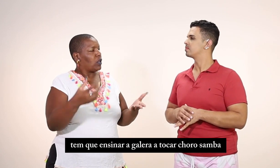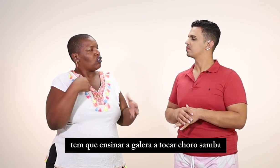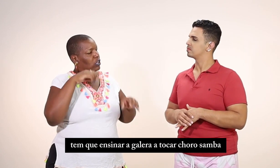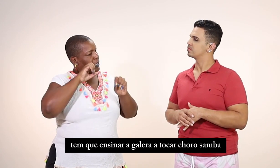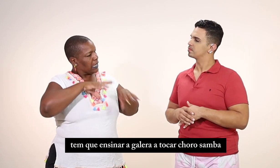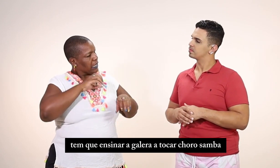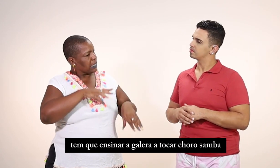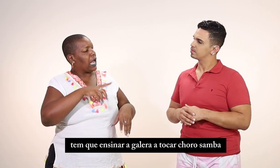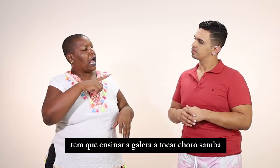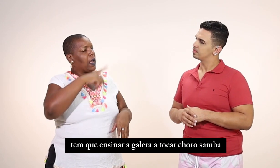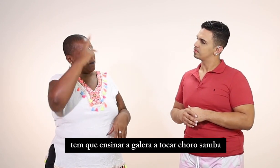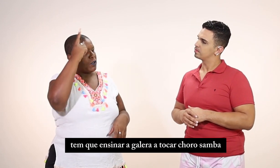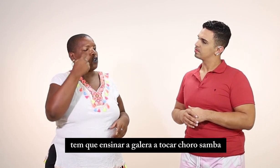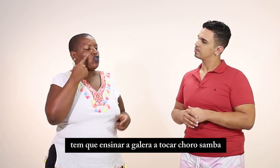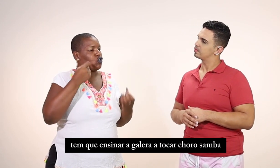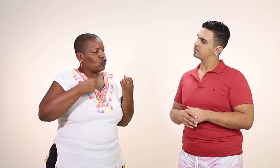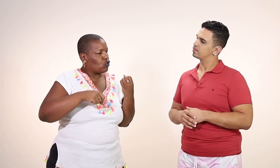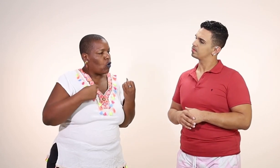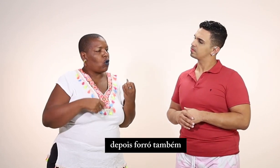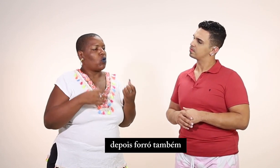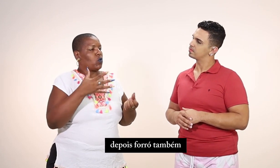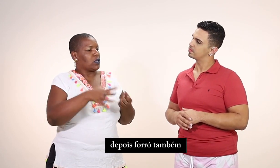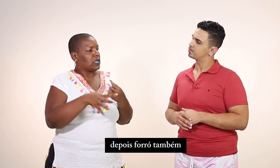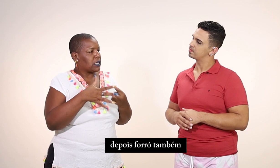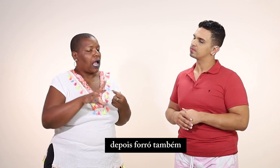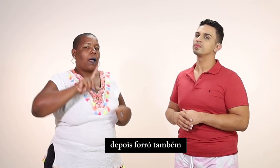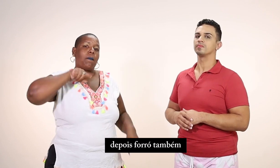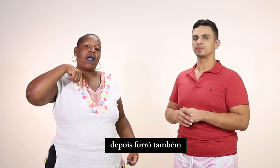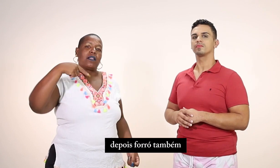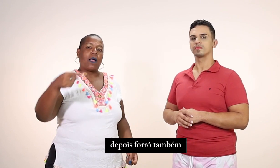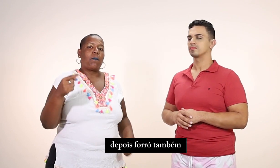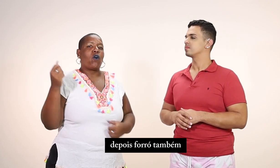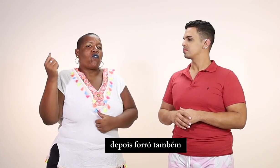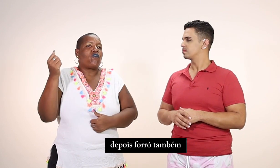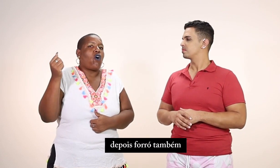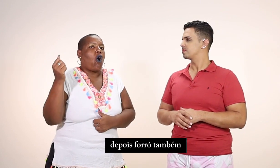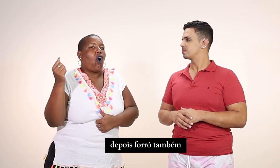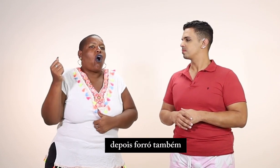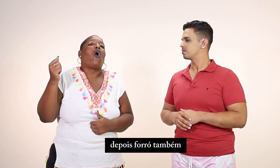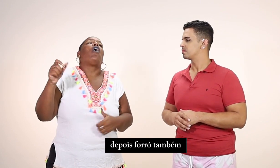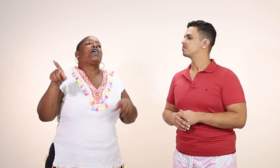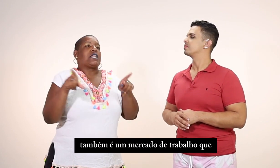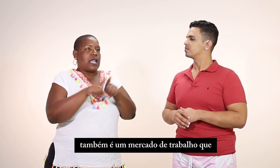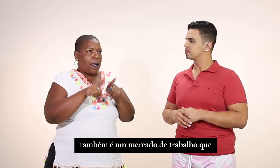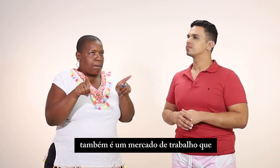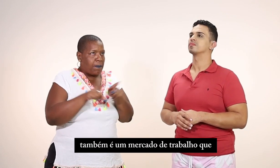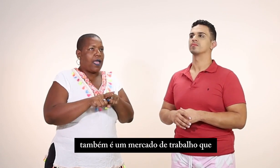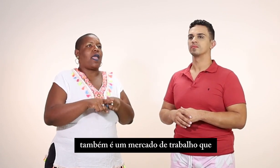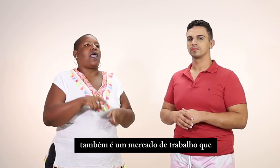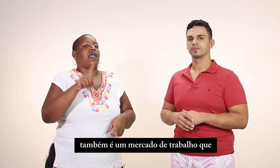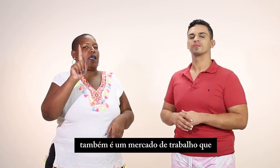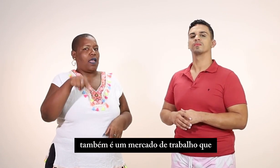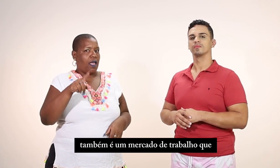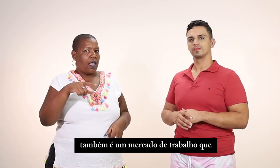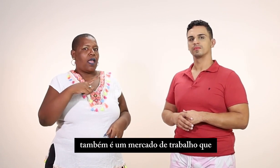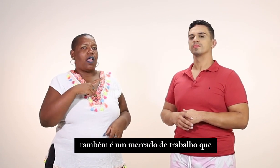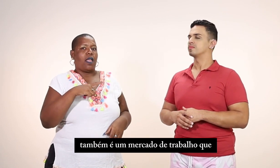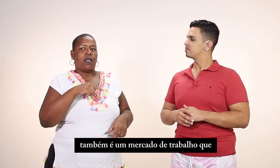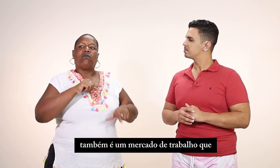ensinar a galera a tocar choro, samba. Depois, forró. Também é um mercado de trabalho que,